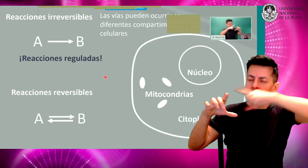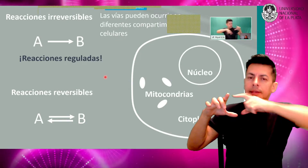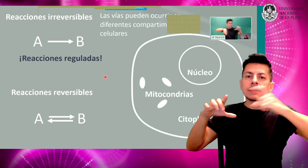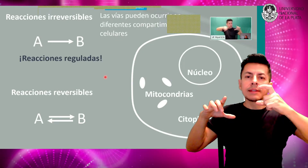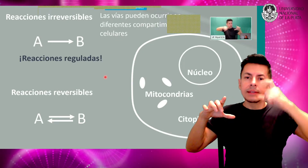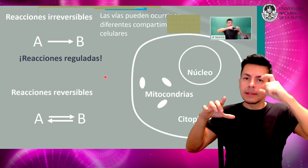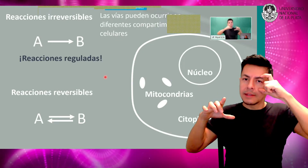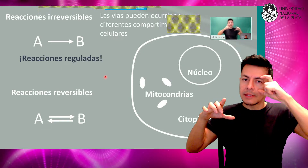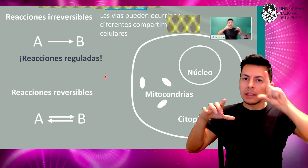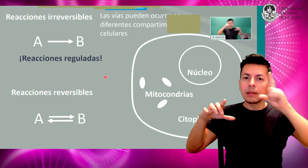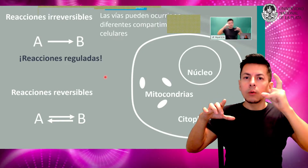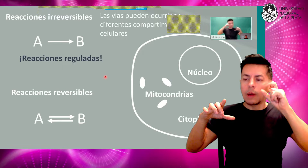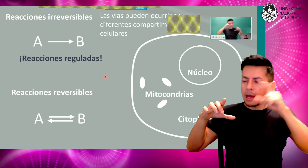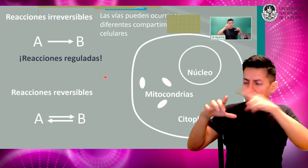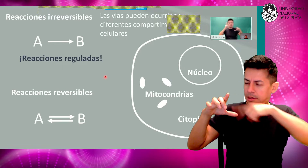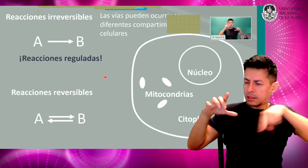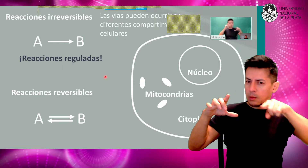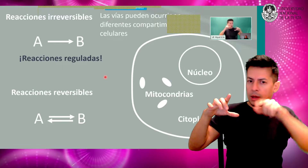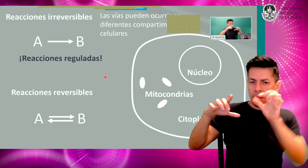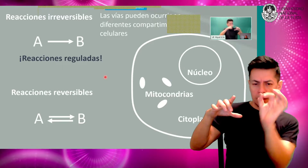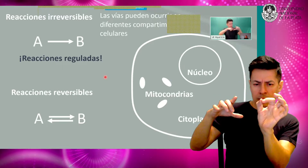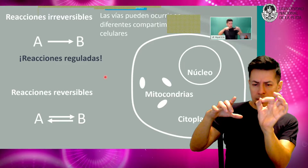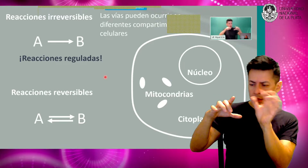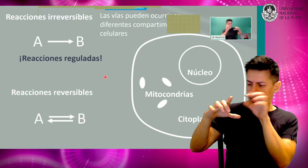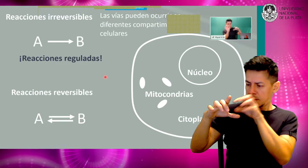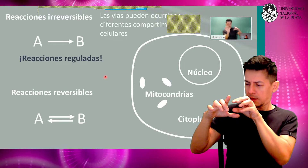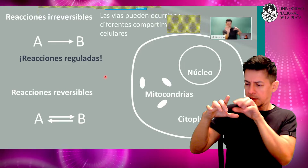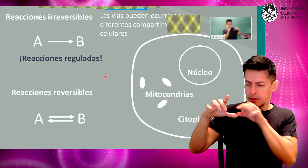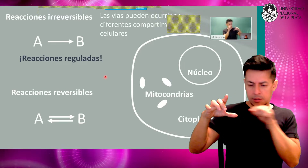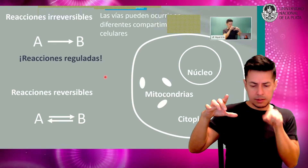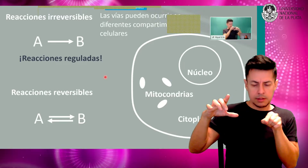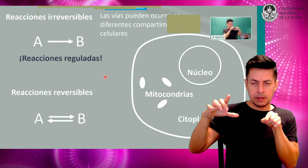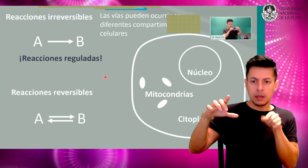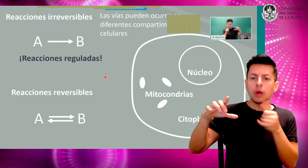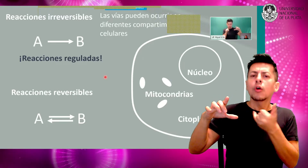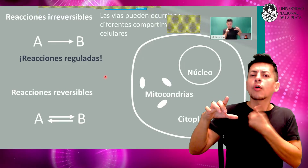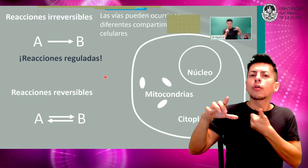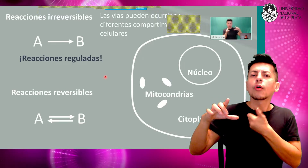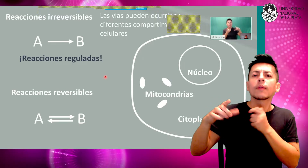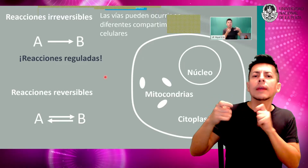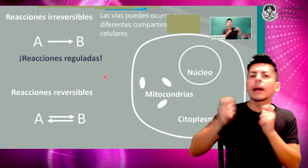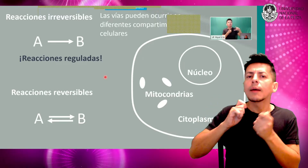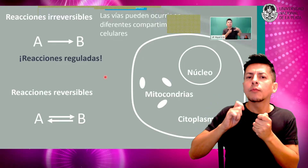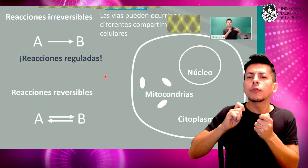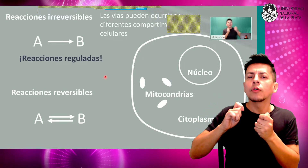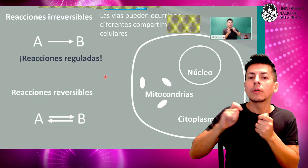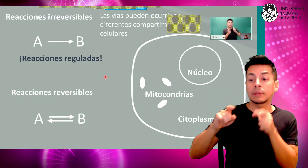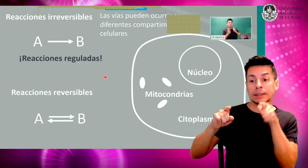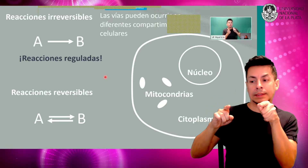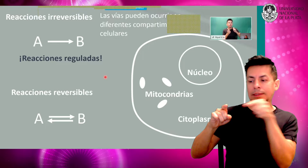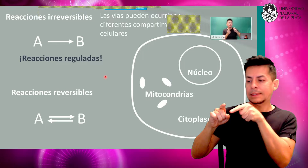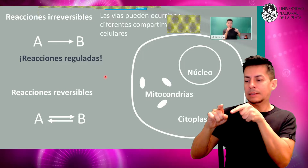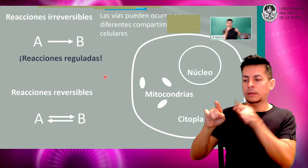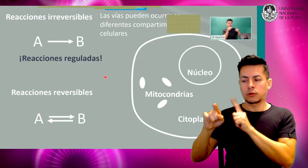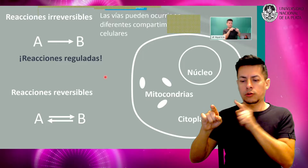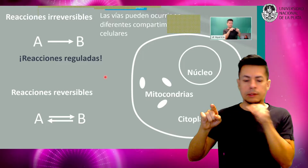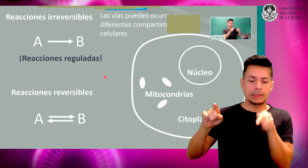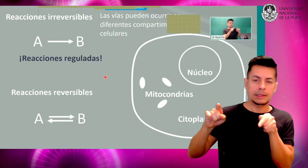reacciones ordenando las vías metabólicas en las distintas organelas celulares.